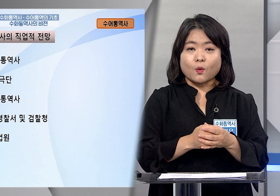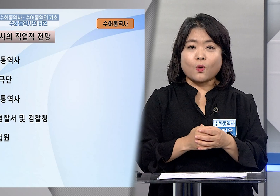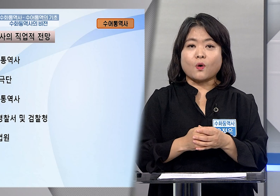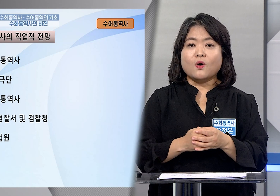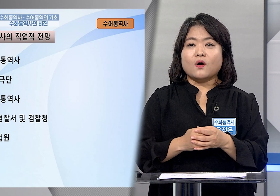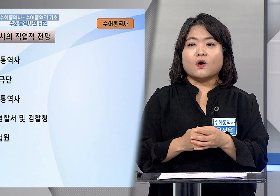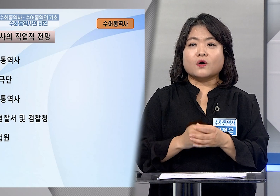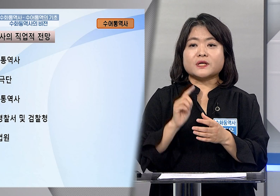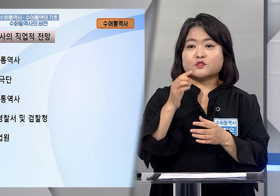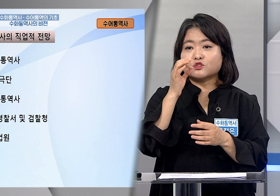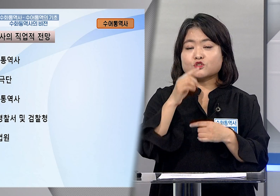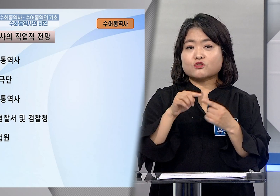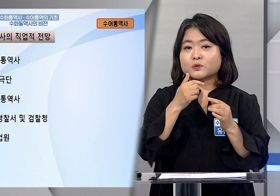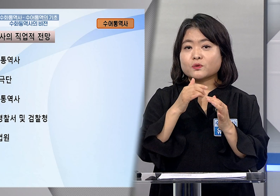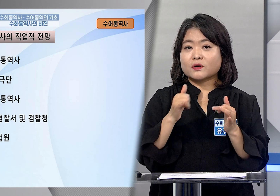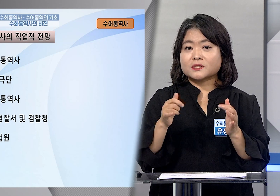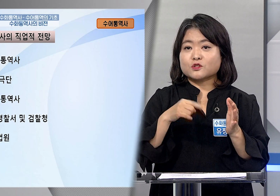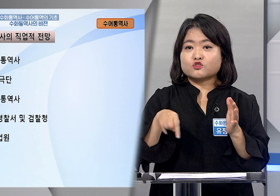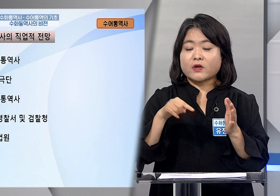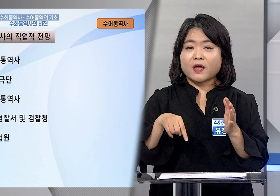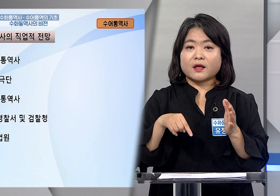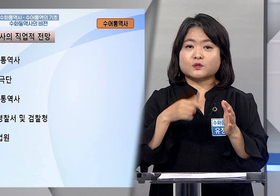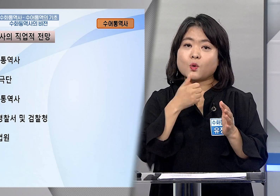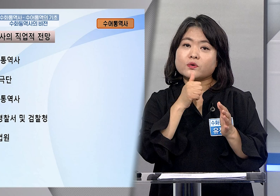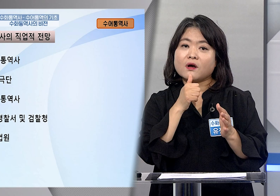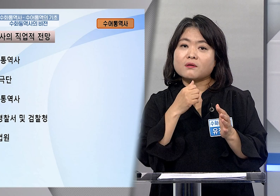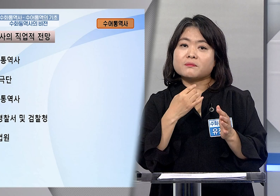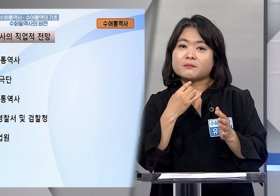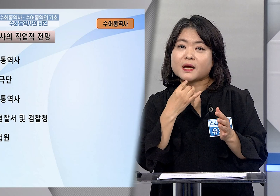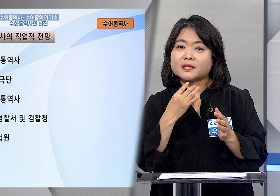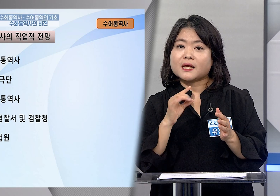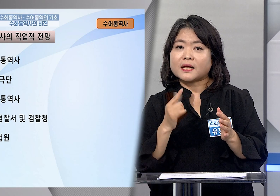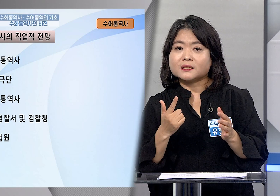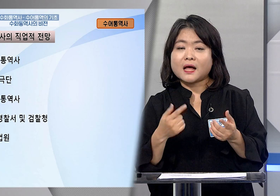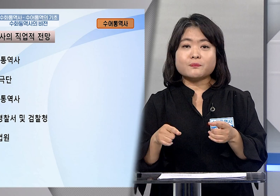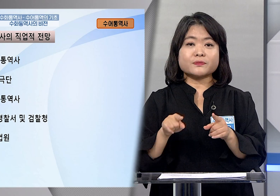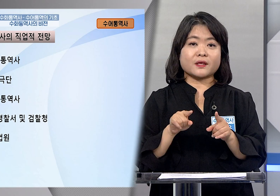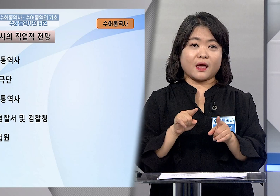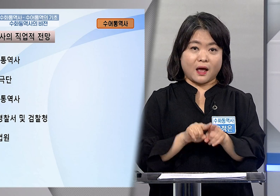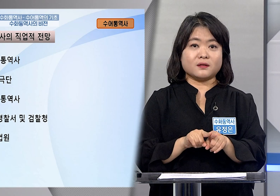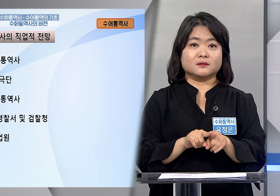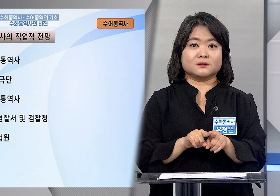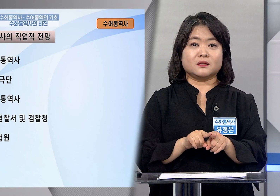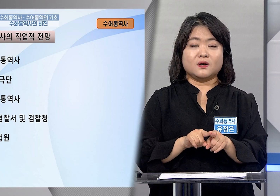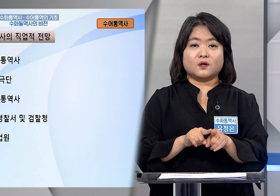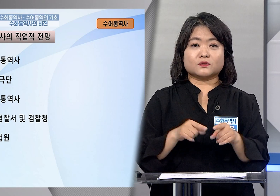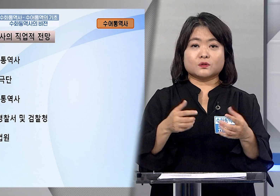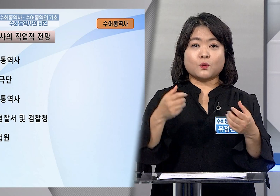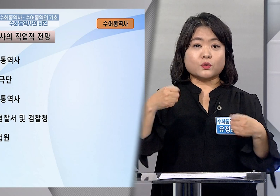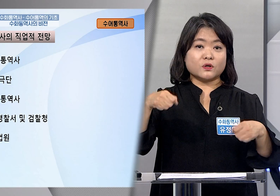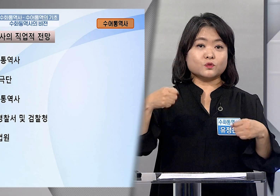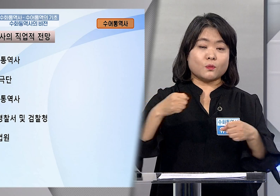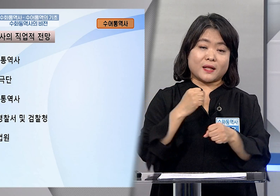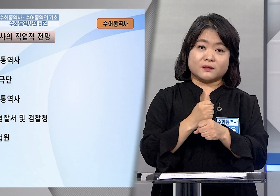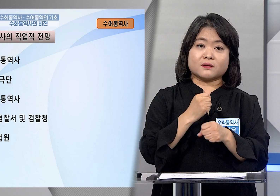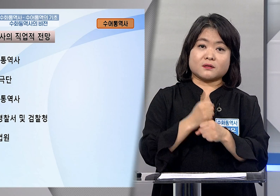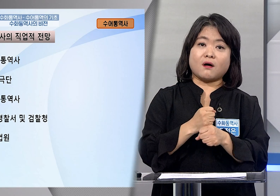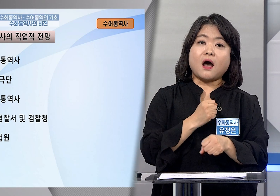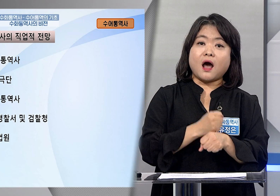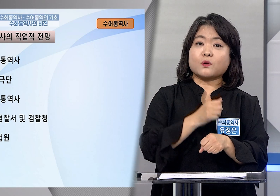거고 예술 수화 통역사 중엔 통역만이 아닌 함께 하는 어떤 공연도 만들어서 하고